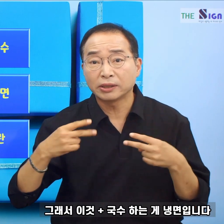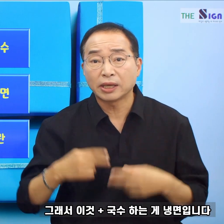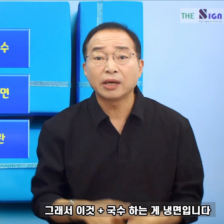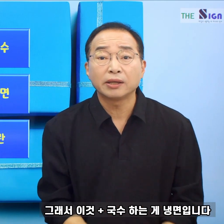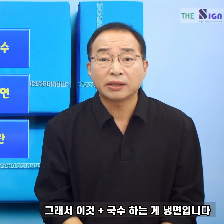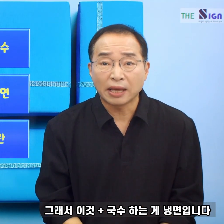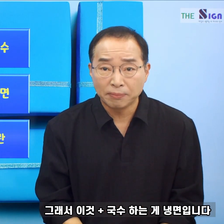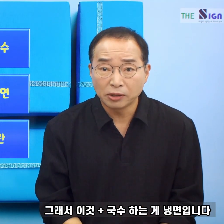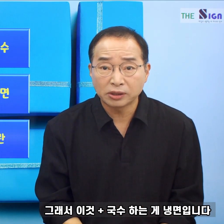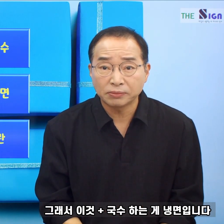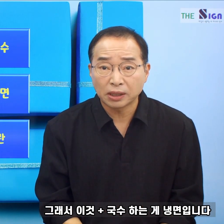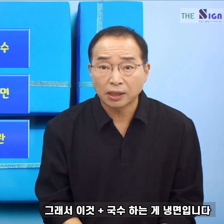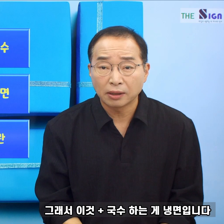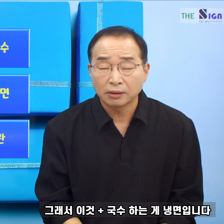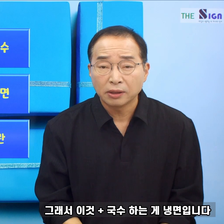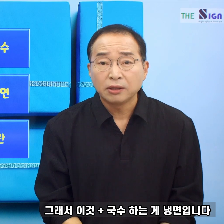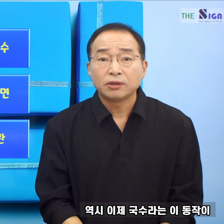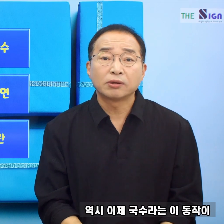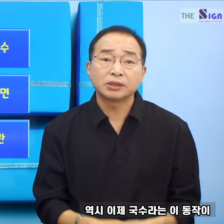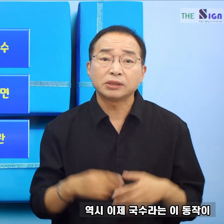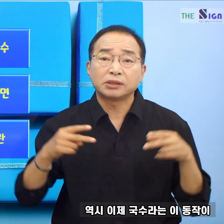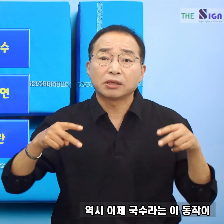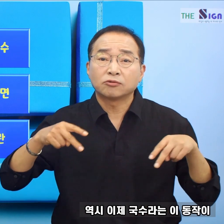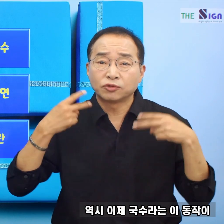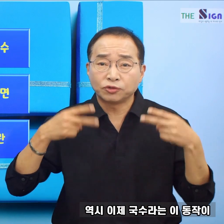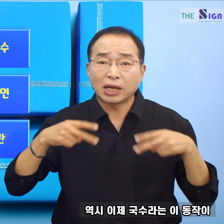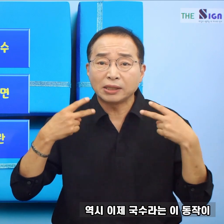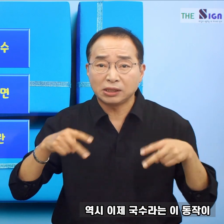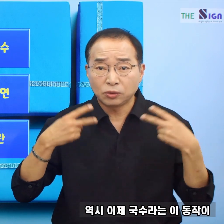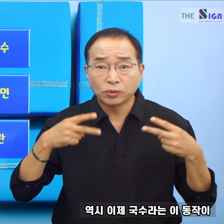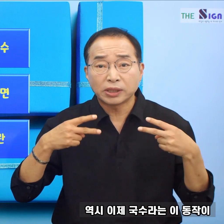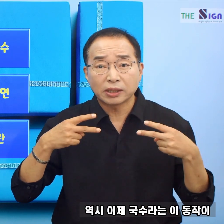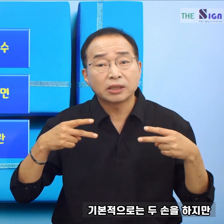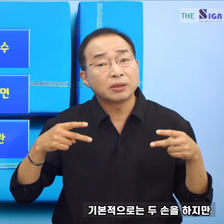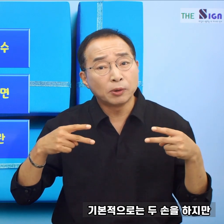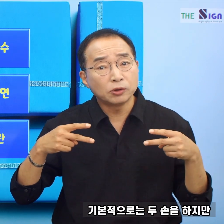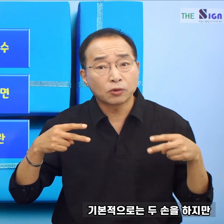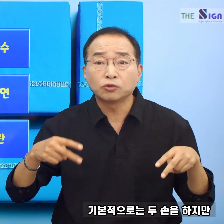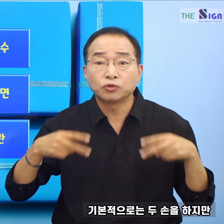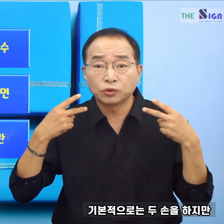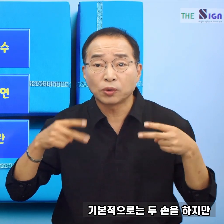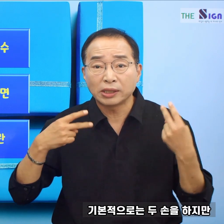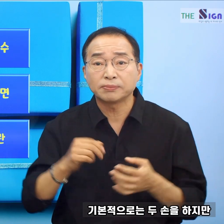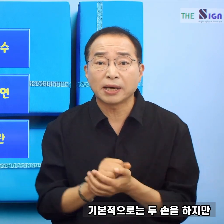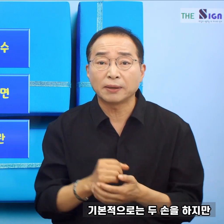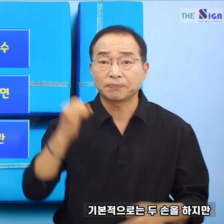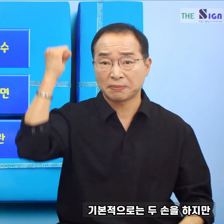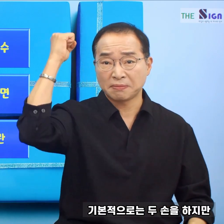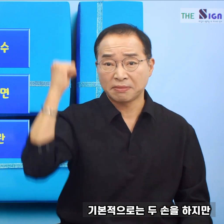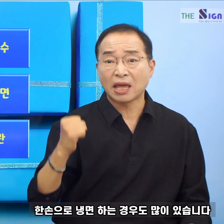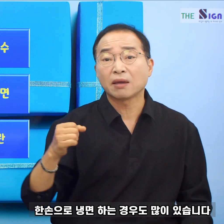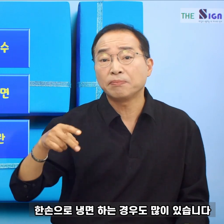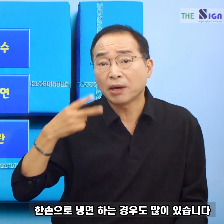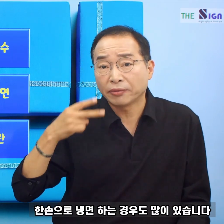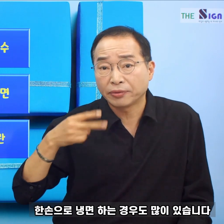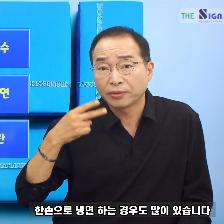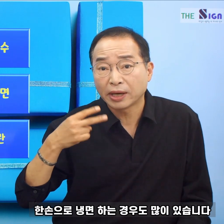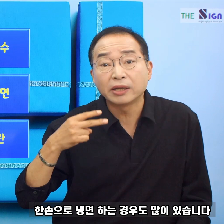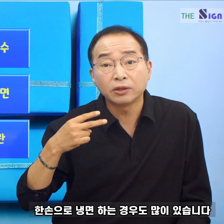게 냉면 씁니다. 역시 이제 국수라는 이 동작이 기본적으로는 두 손을 하지만 냉면 하는